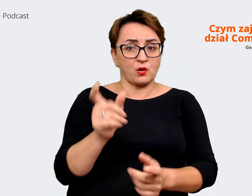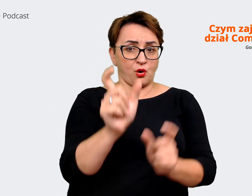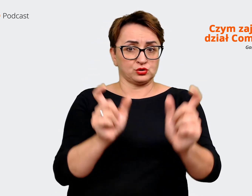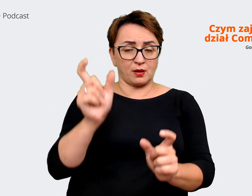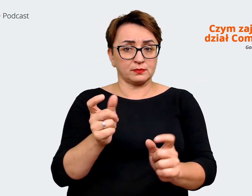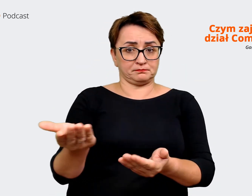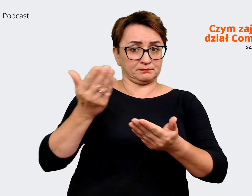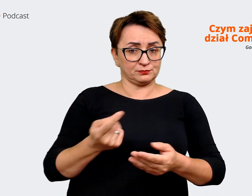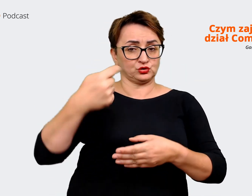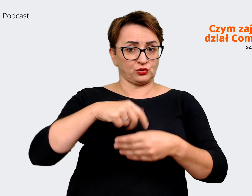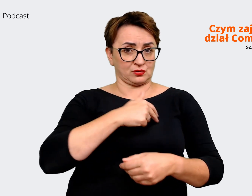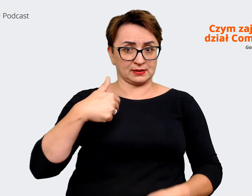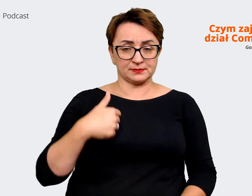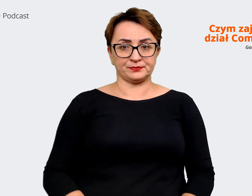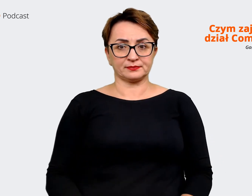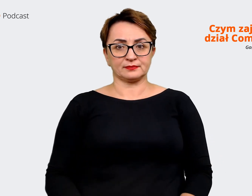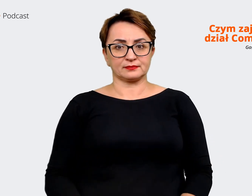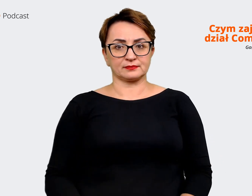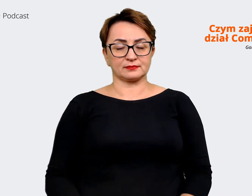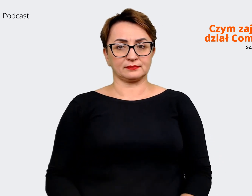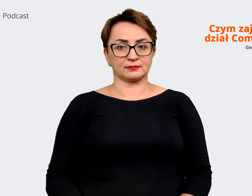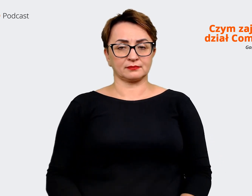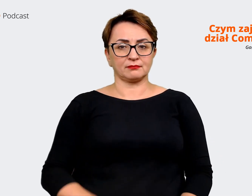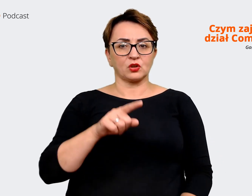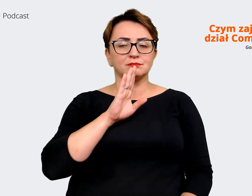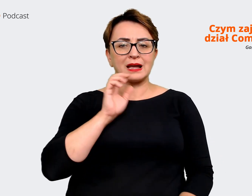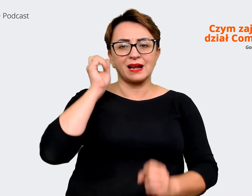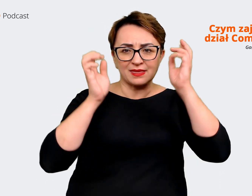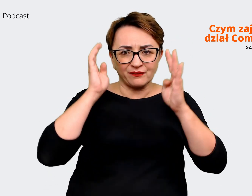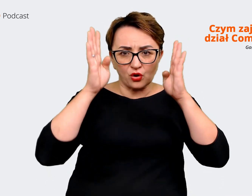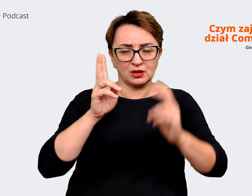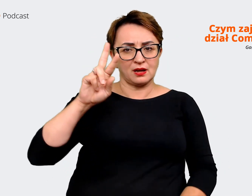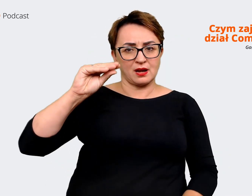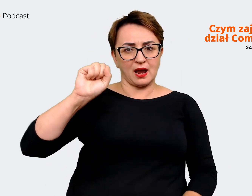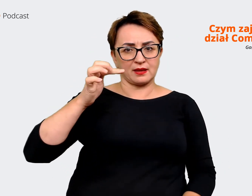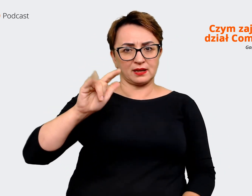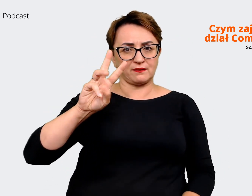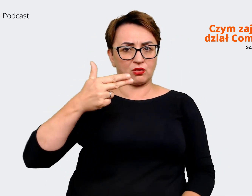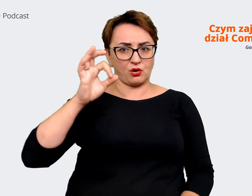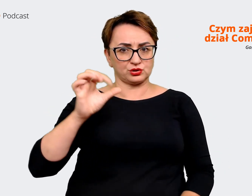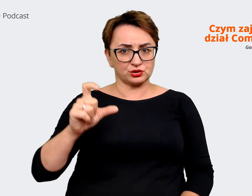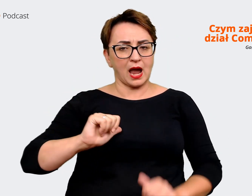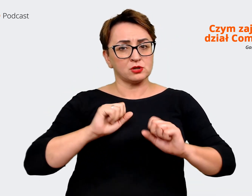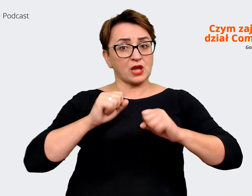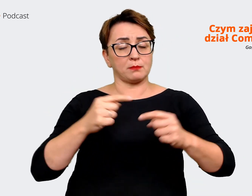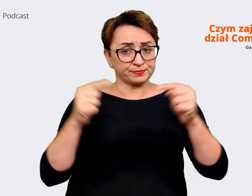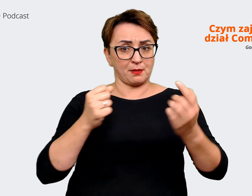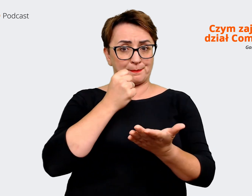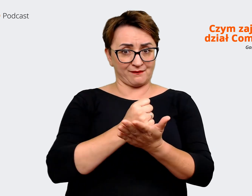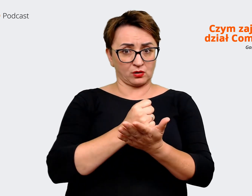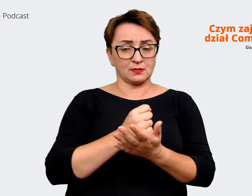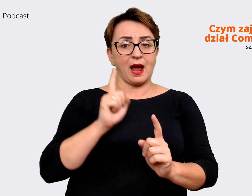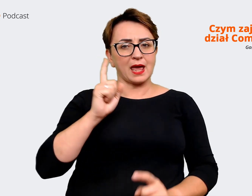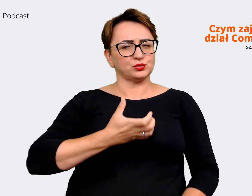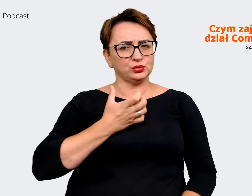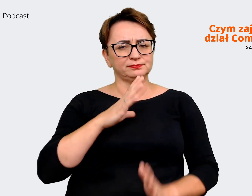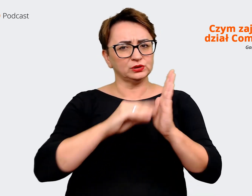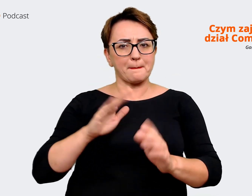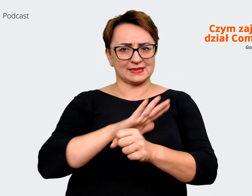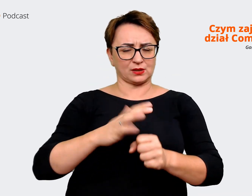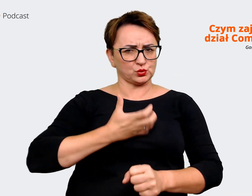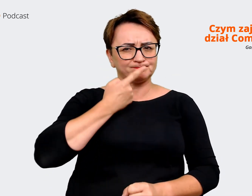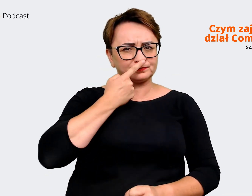to szukamy dalej rozwiązań alternatywnych, tak żeby właśnie zminimalizować ryzyko i żeby to rozwiązanie też przynosiło korzyść